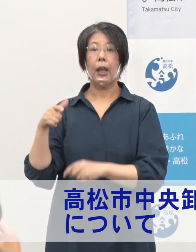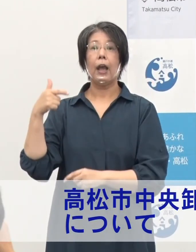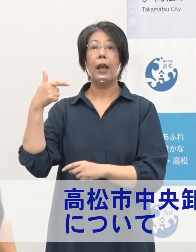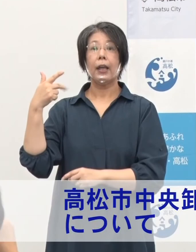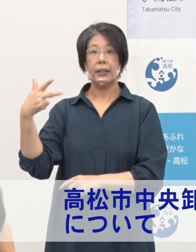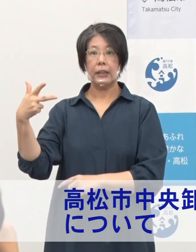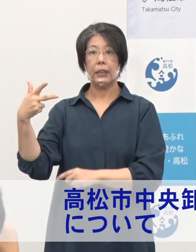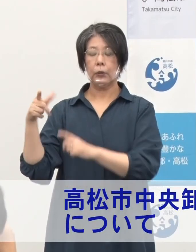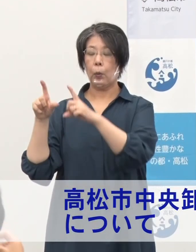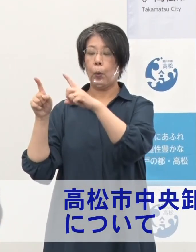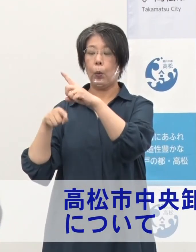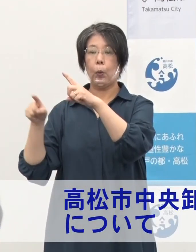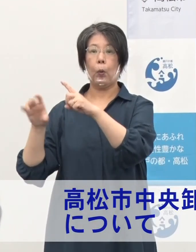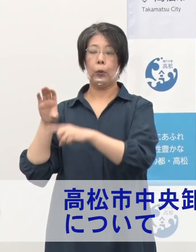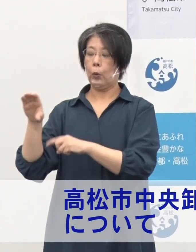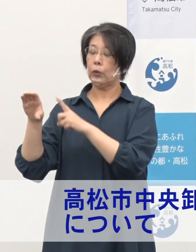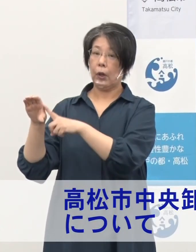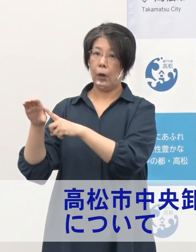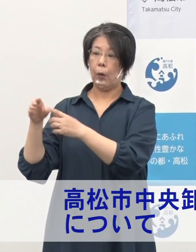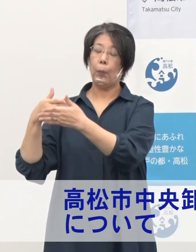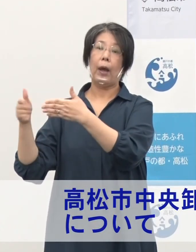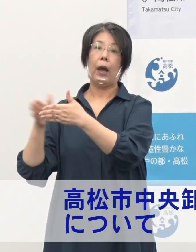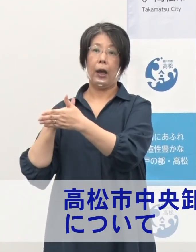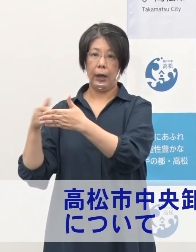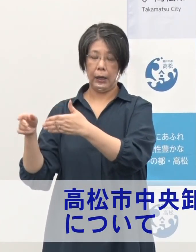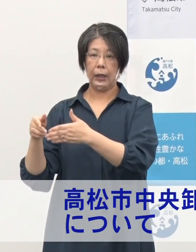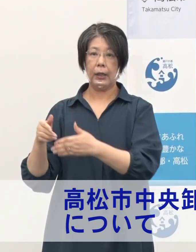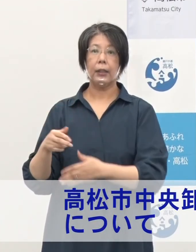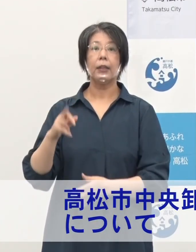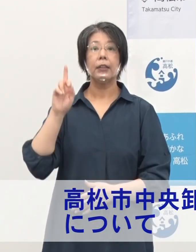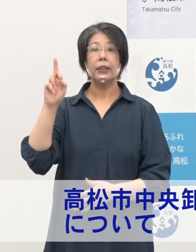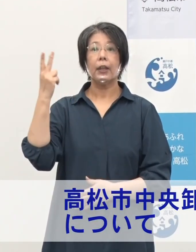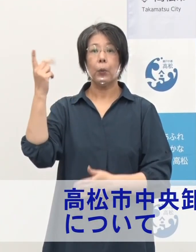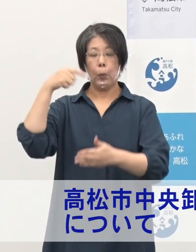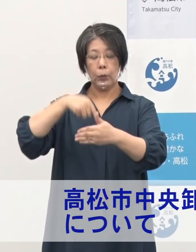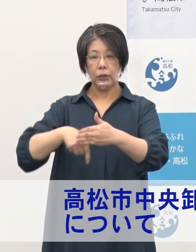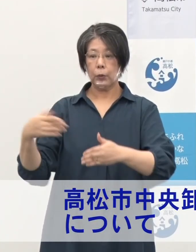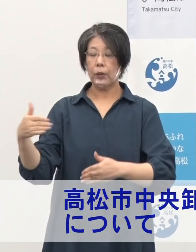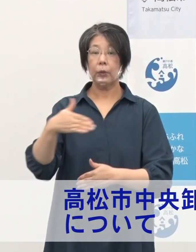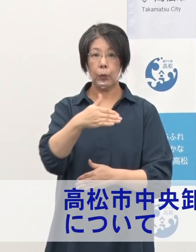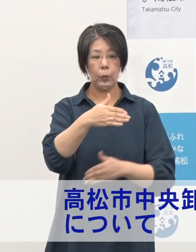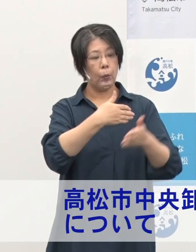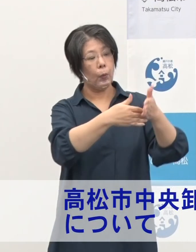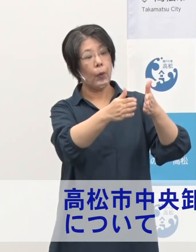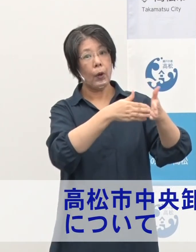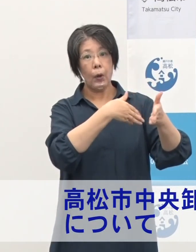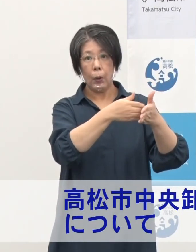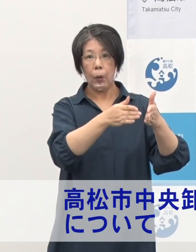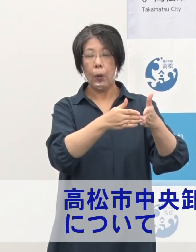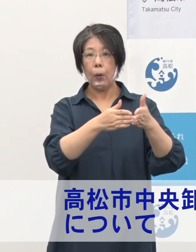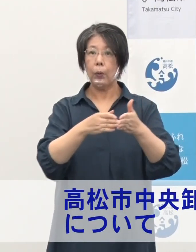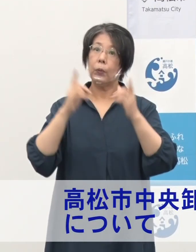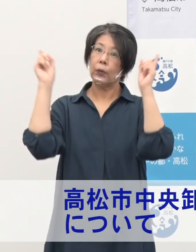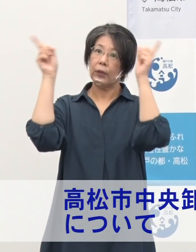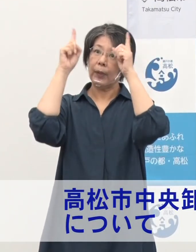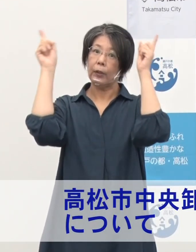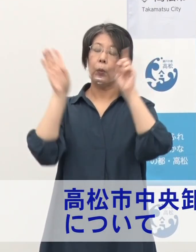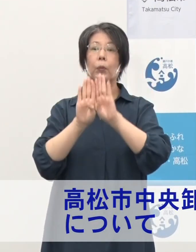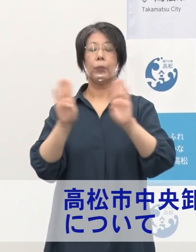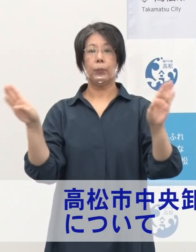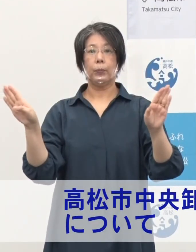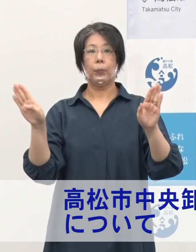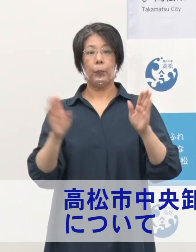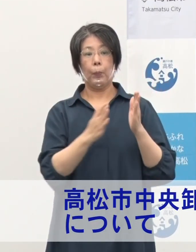そこで暮らす生き物などをペイントするイベントを開催をいたします全長120メートルの